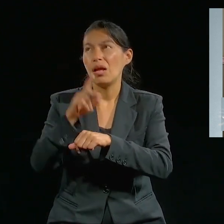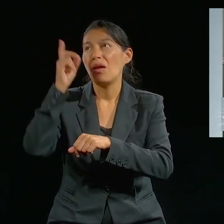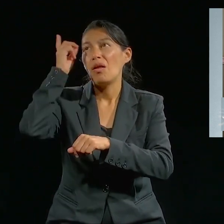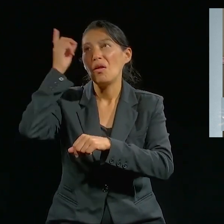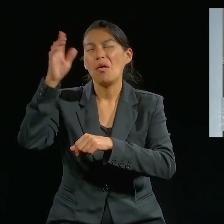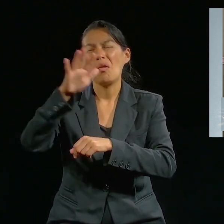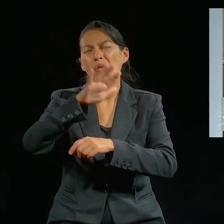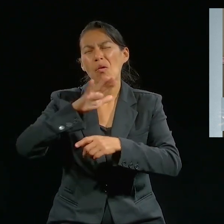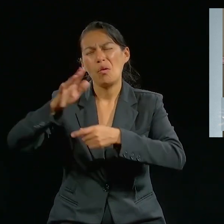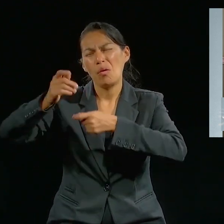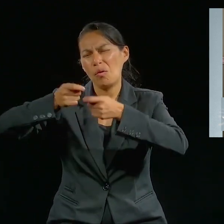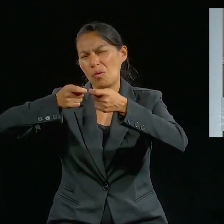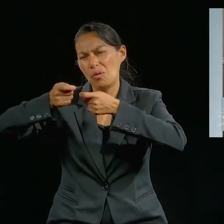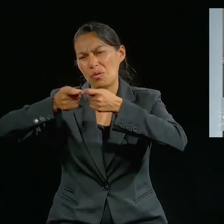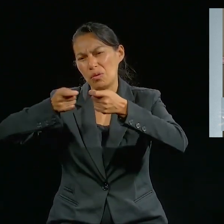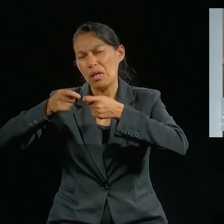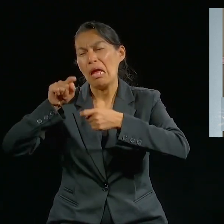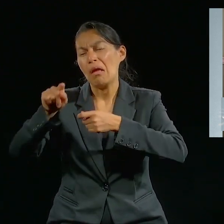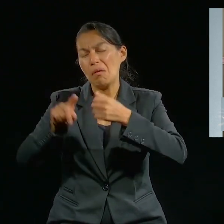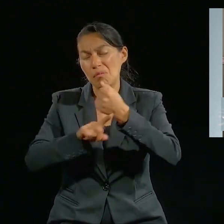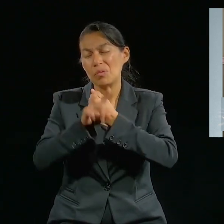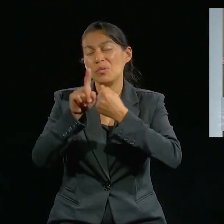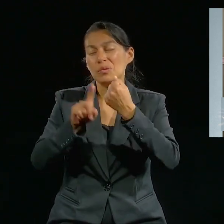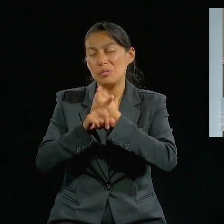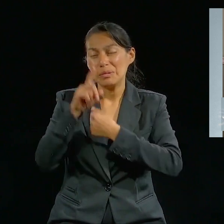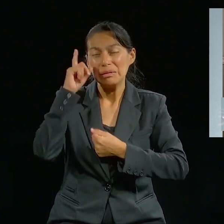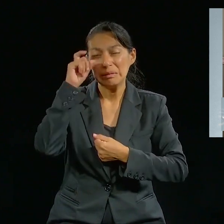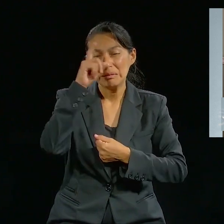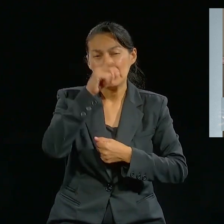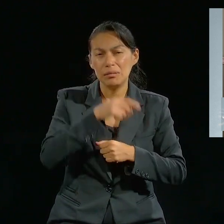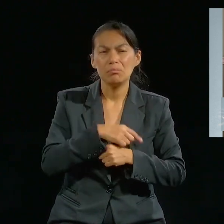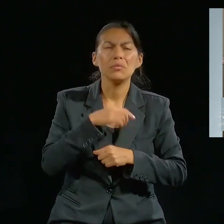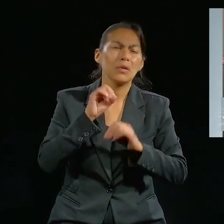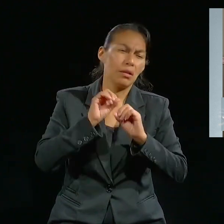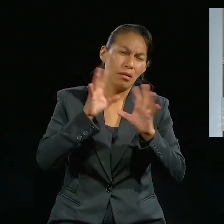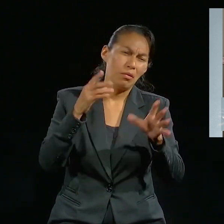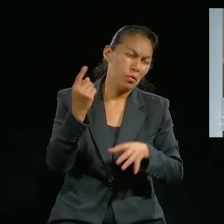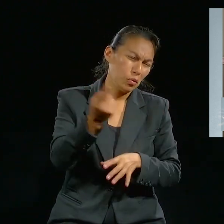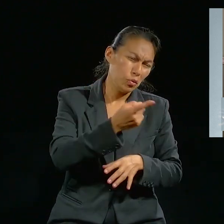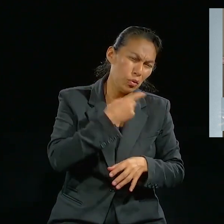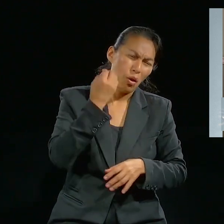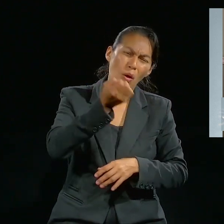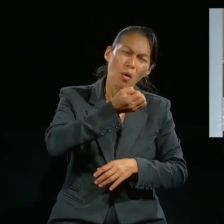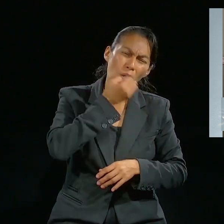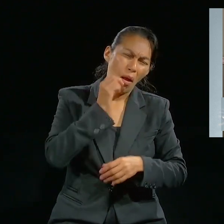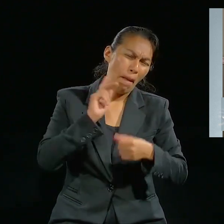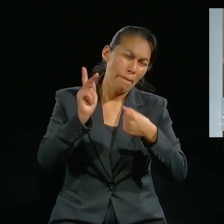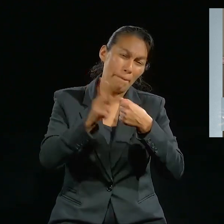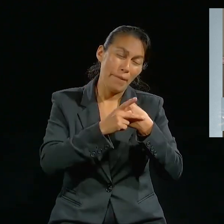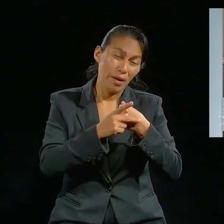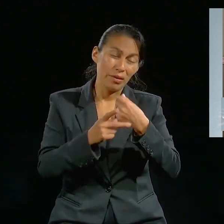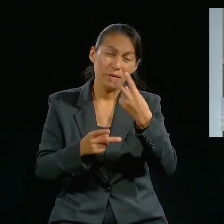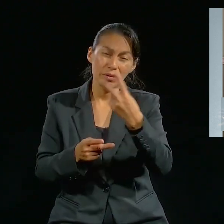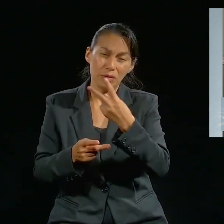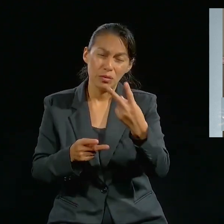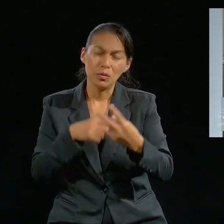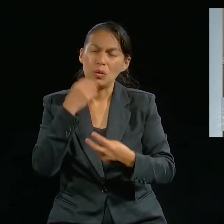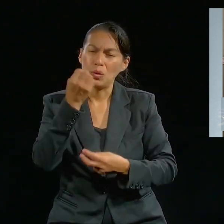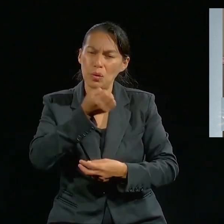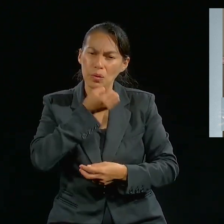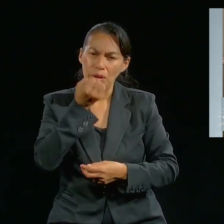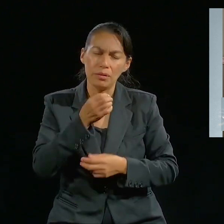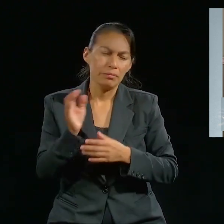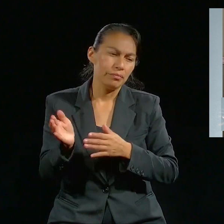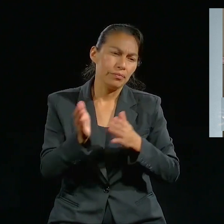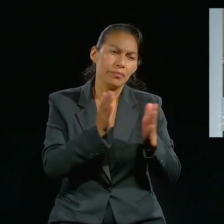si hay problemas en Colombia y Venezuela y vamos a orar por esas dos naciones Ceci Pérez